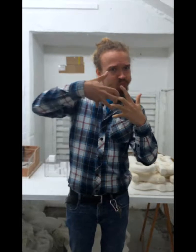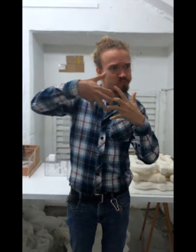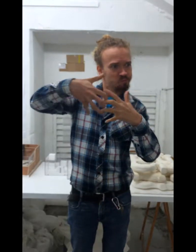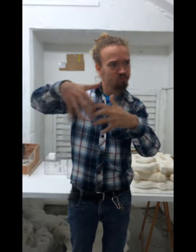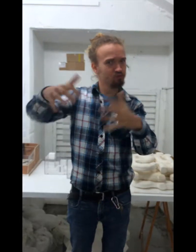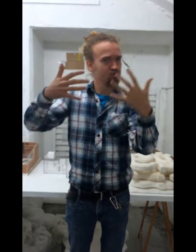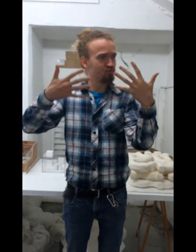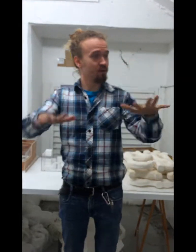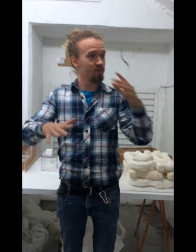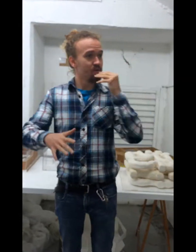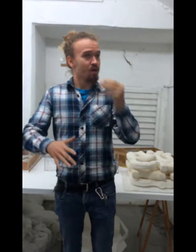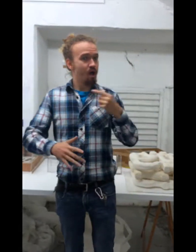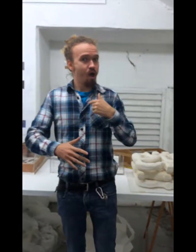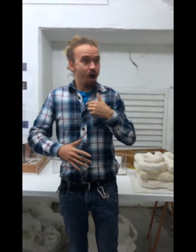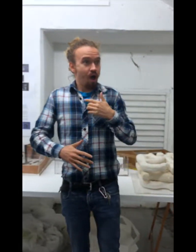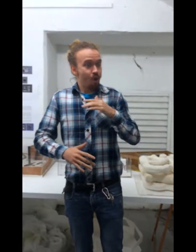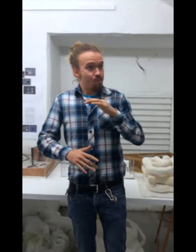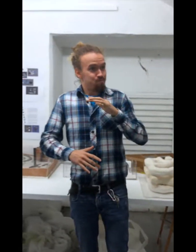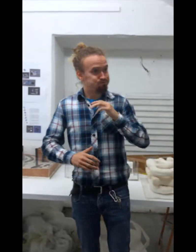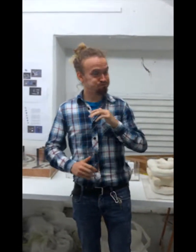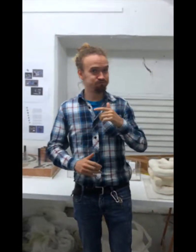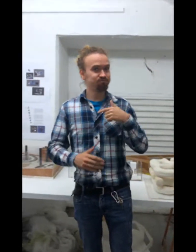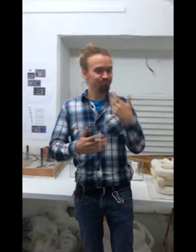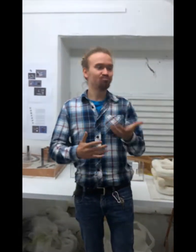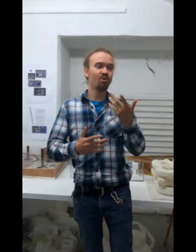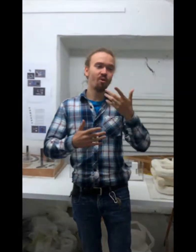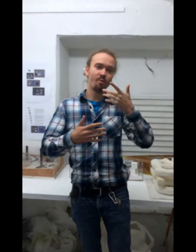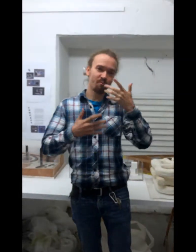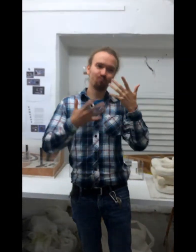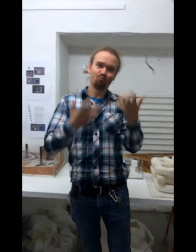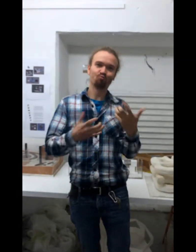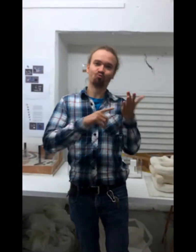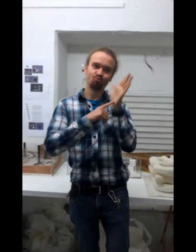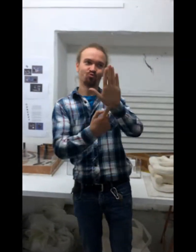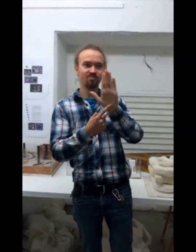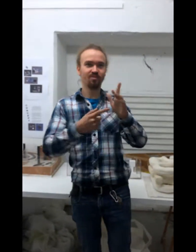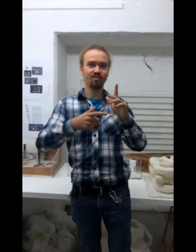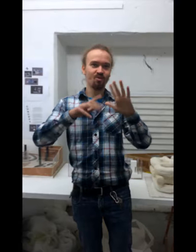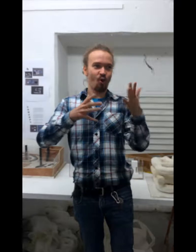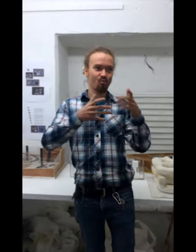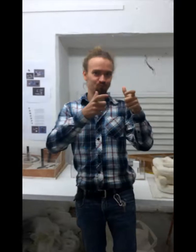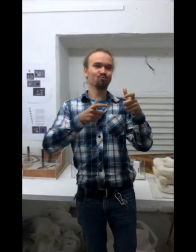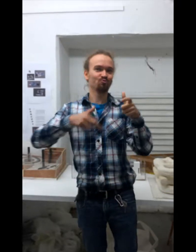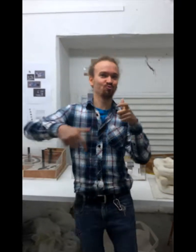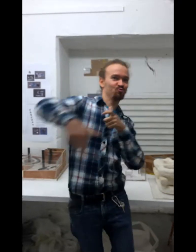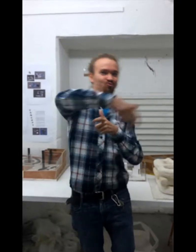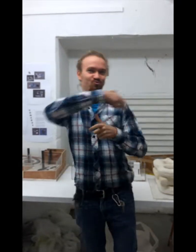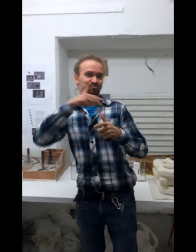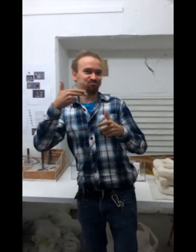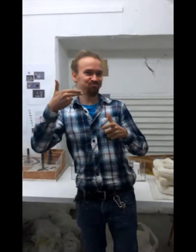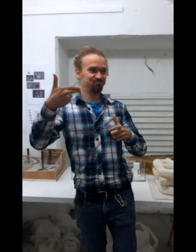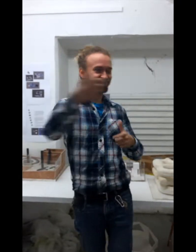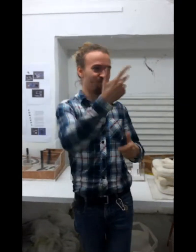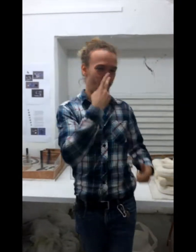ensemble. Finalement, le résultat est satisfaisant. Voilà, j'avais envie de vous montrer un petit peu comment se